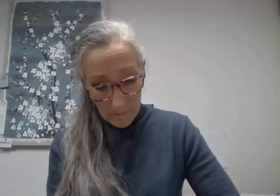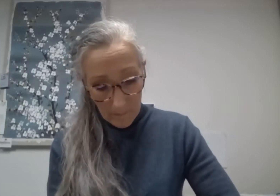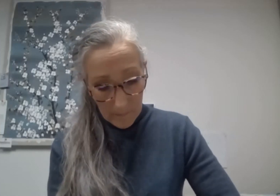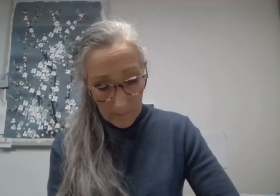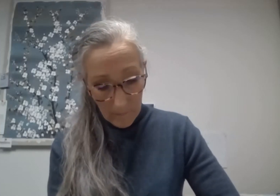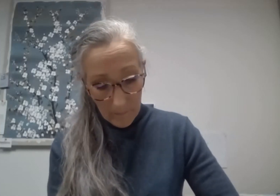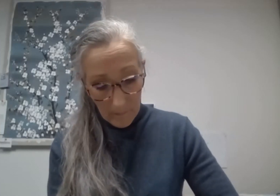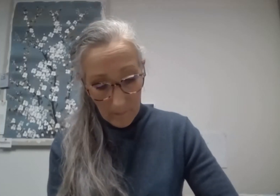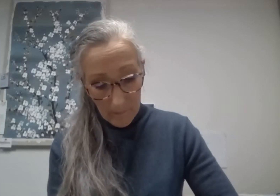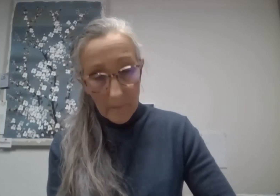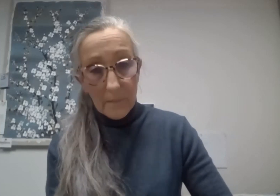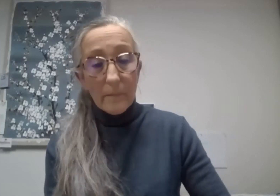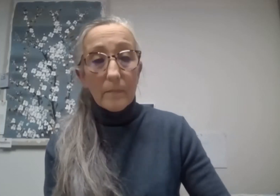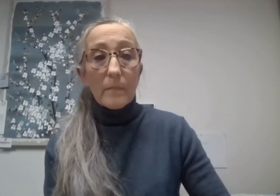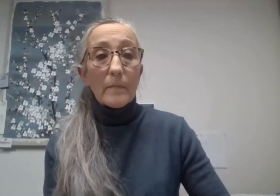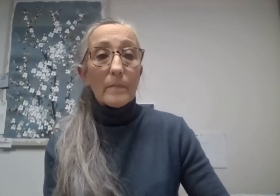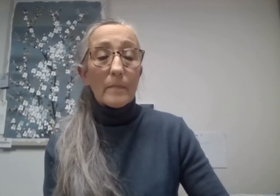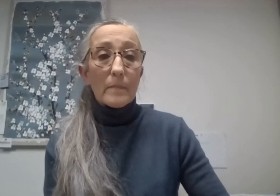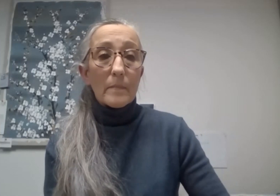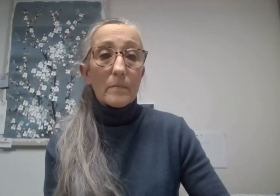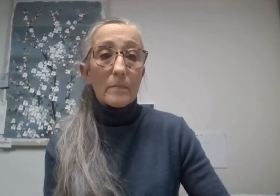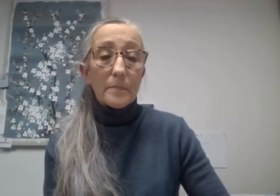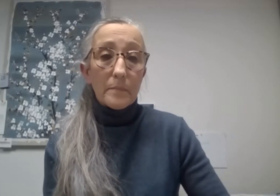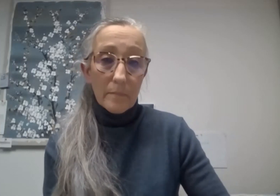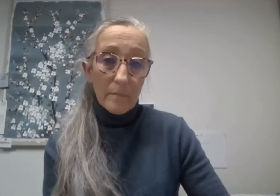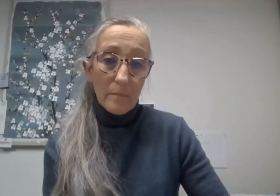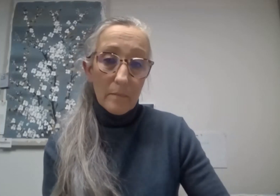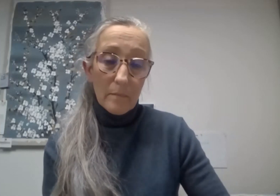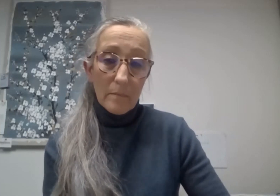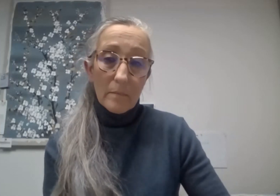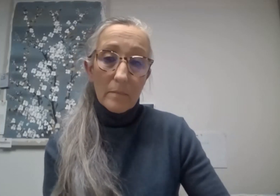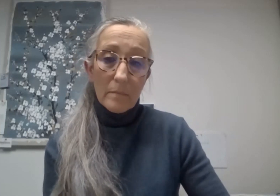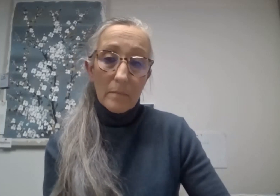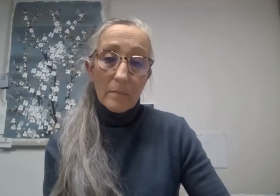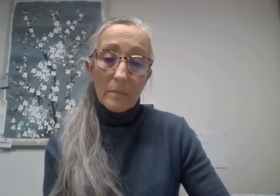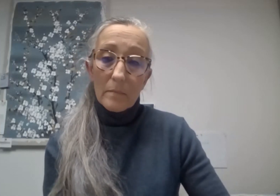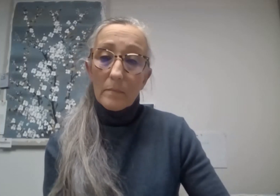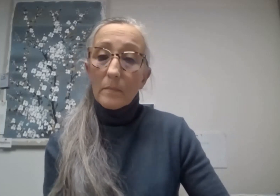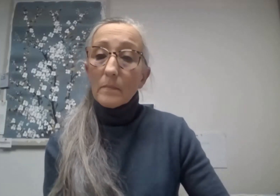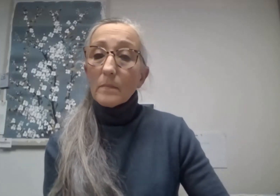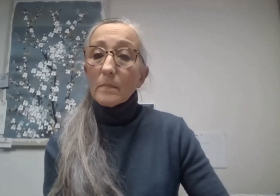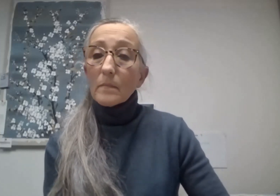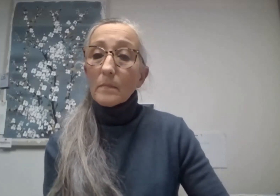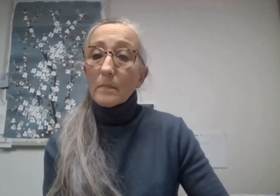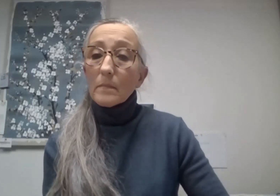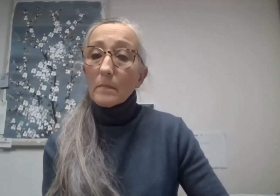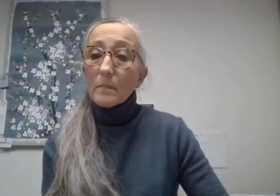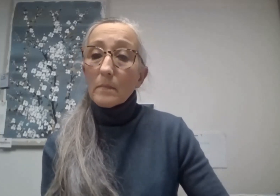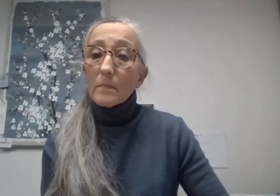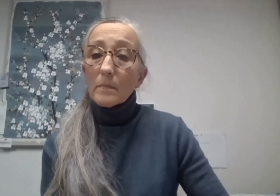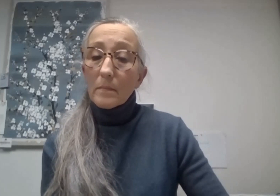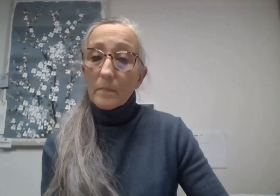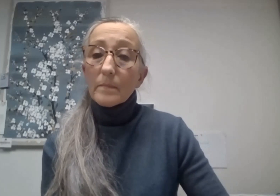Donc, c'est une piste que je vous invite à examiner si vous le souhaitez. En tout cas, cet outil est gratuit et